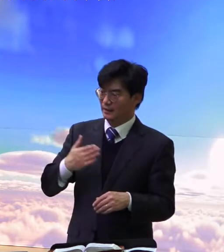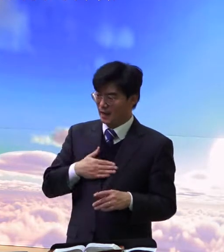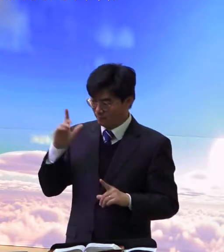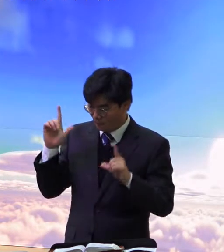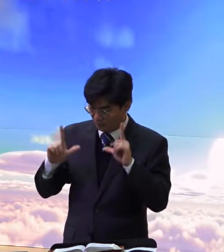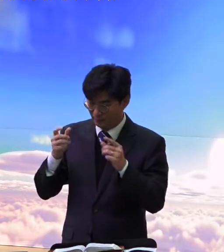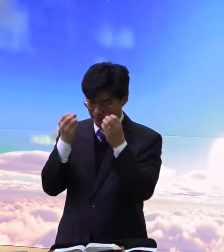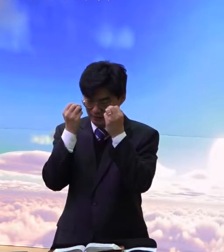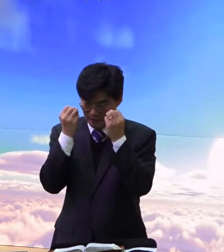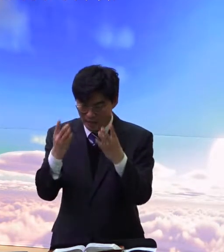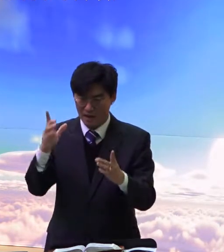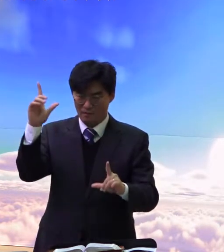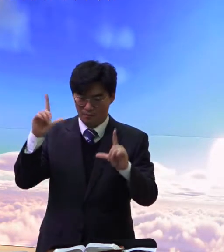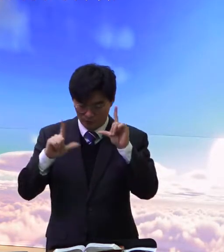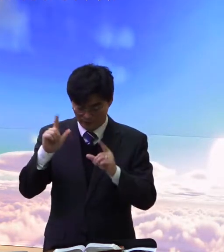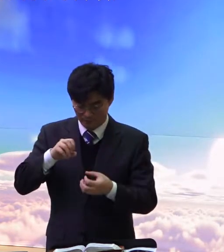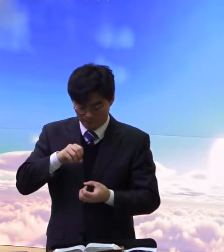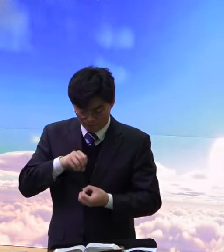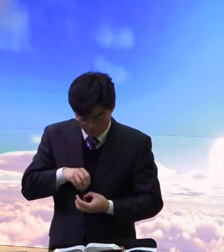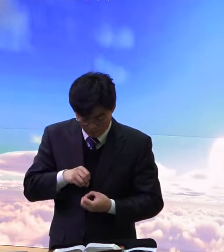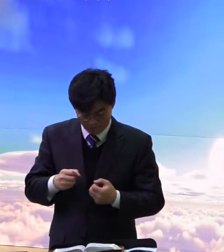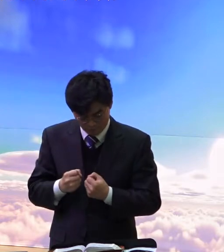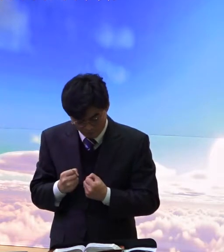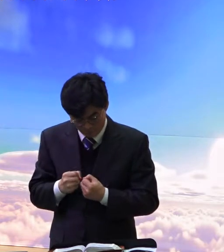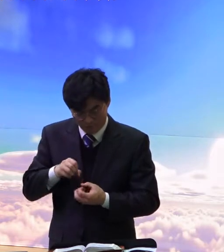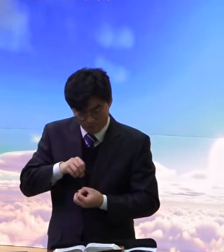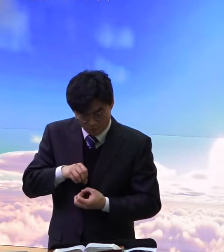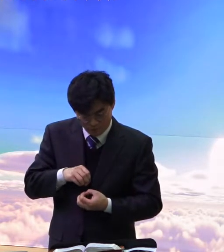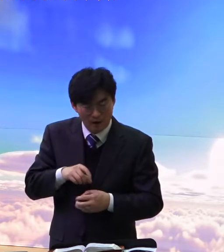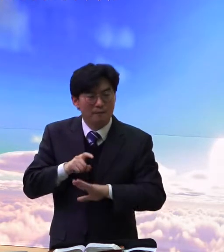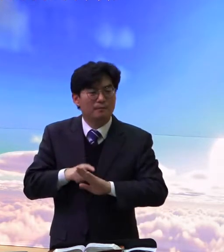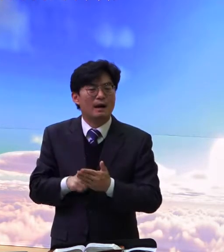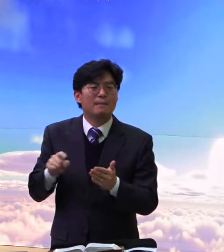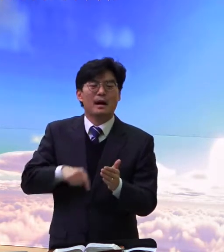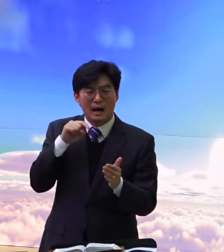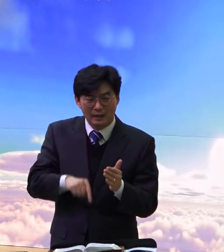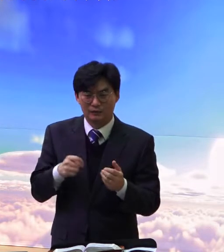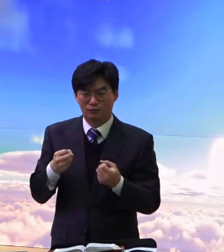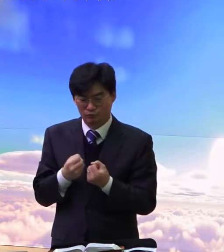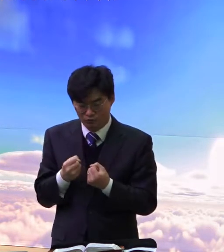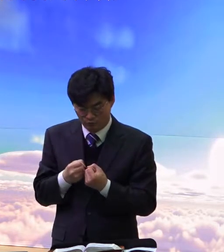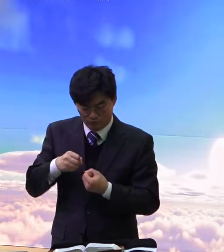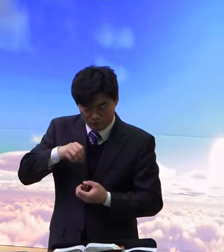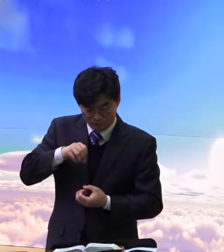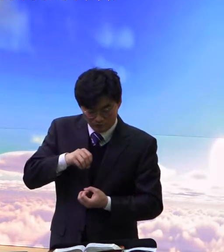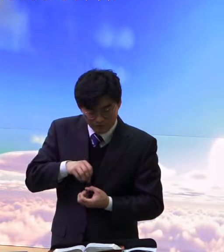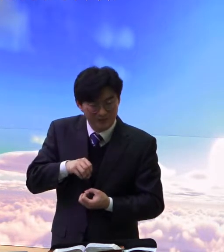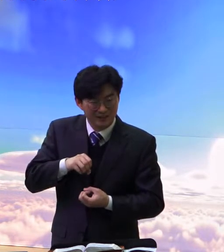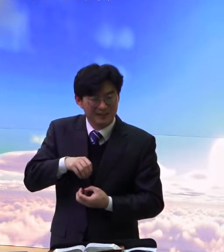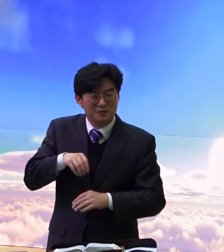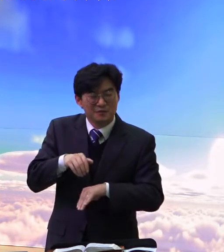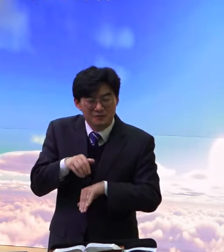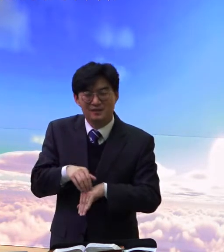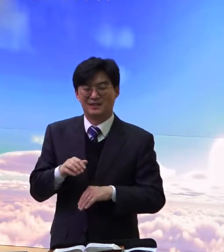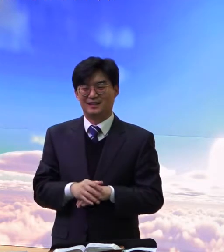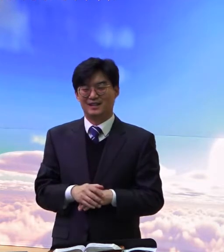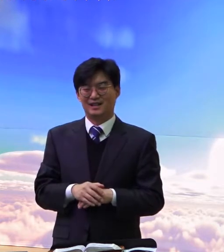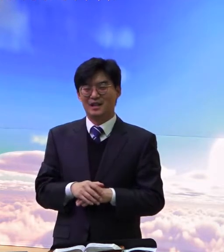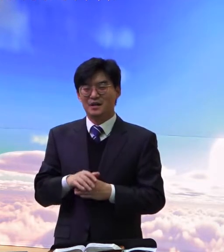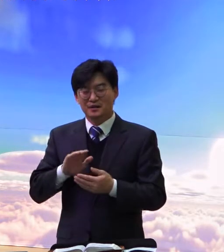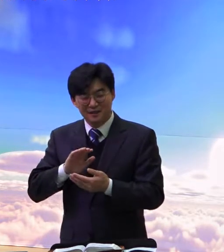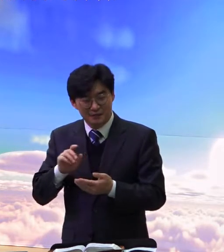그렇게 우리는 싸우게 되고, 그 자리를 우리의 진정한 왕이신 예수님께 내어드리는 것,